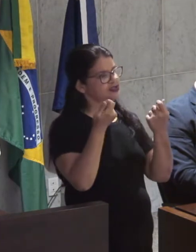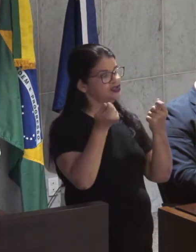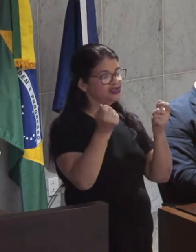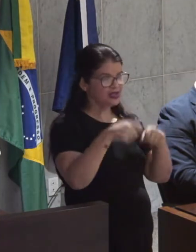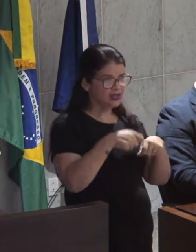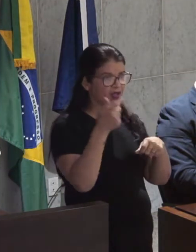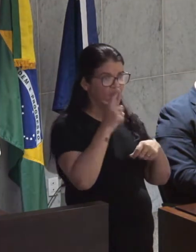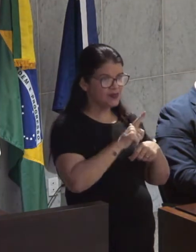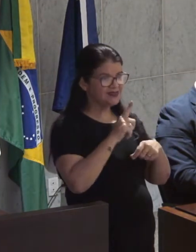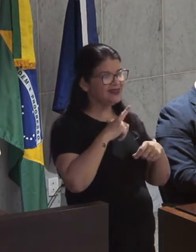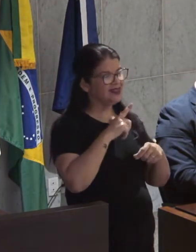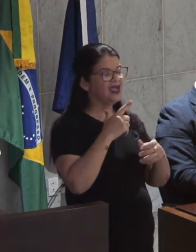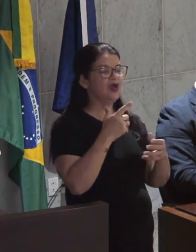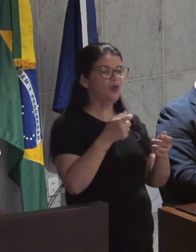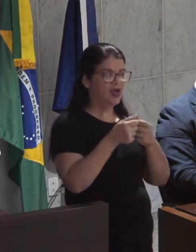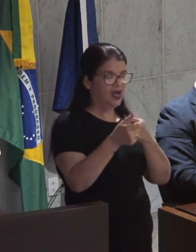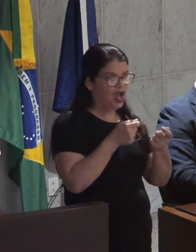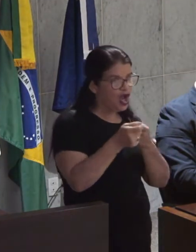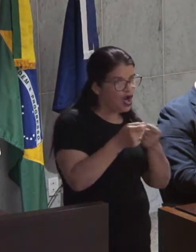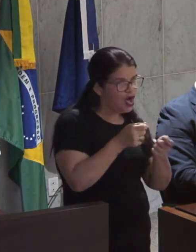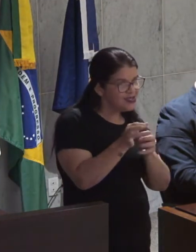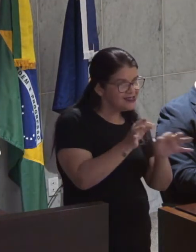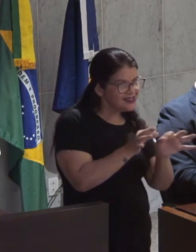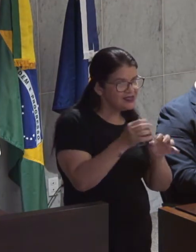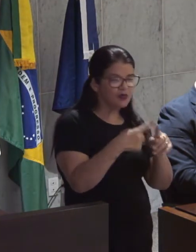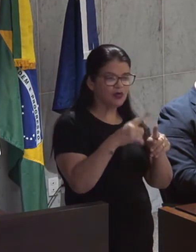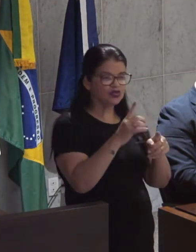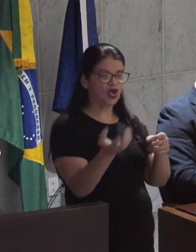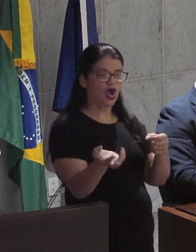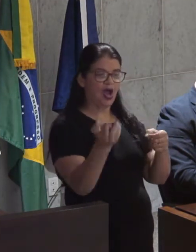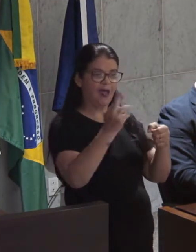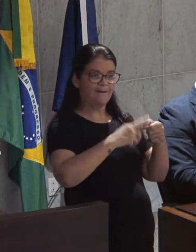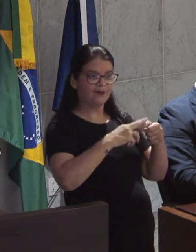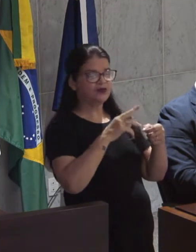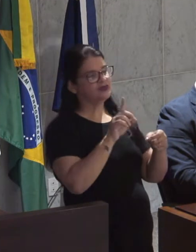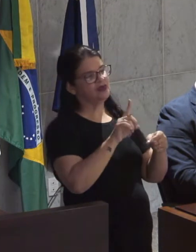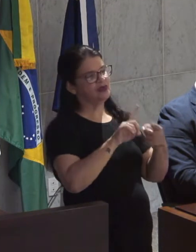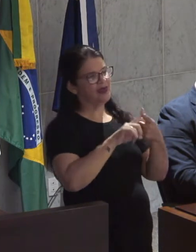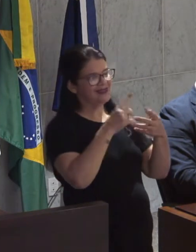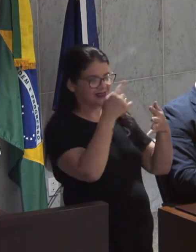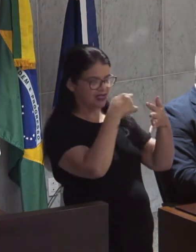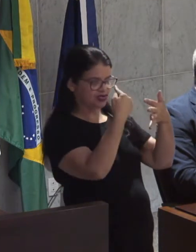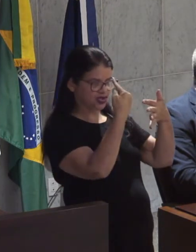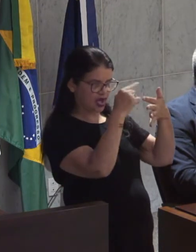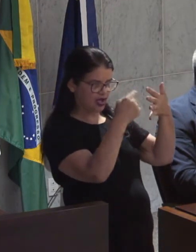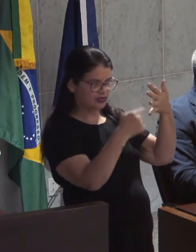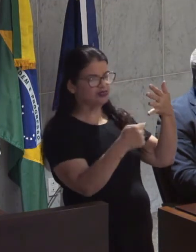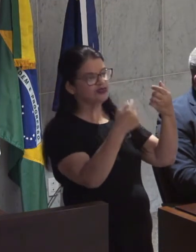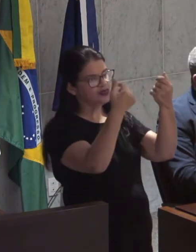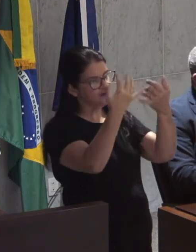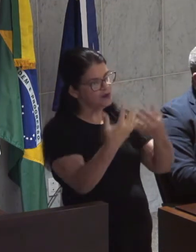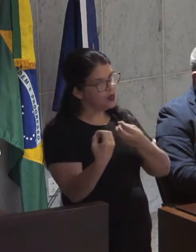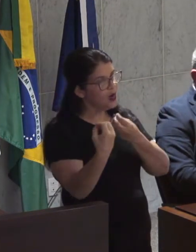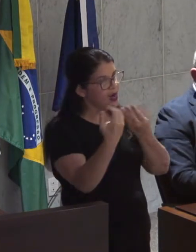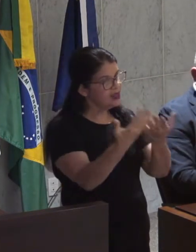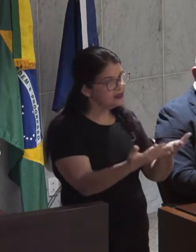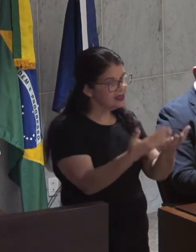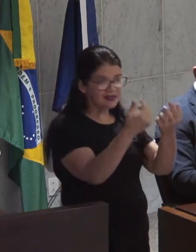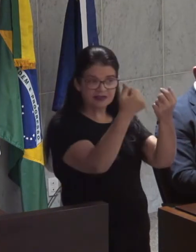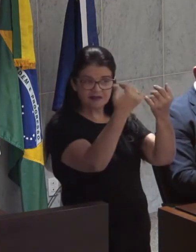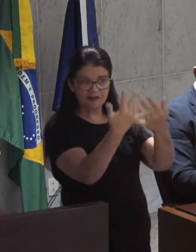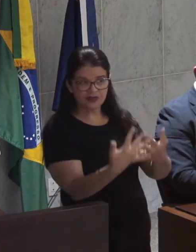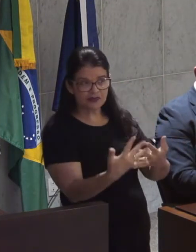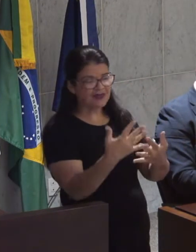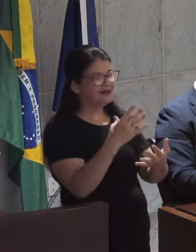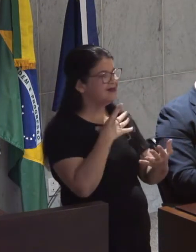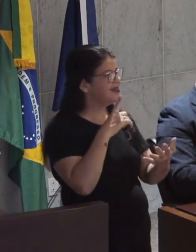tentar um tipo de negociação, porque não só é a reposição, essas questões também que estão aqui lançadas, e se for falar com os demais,